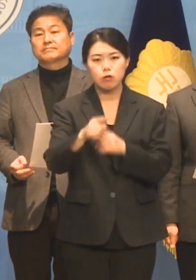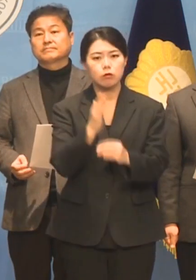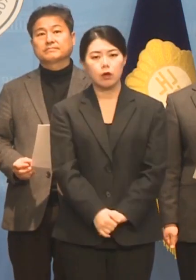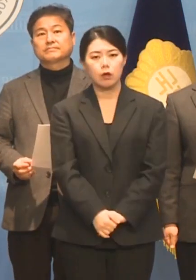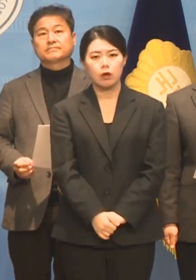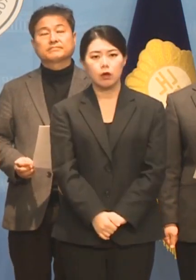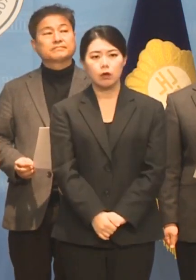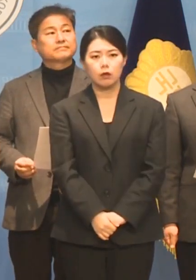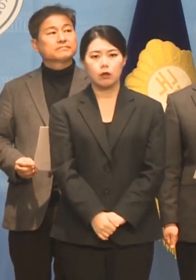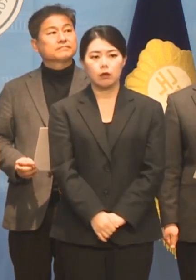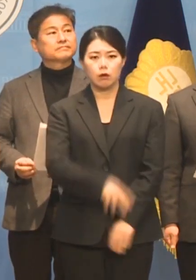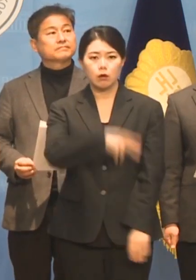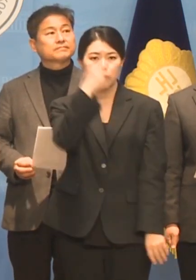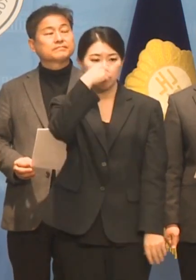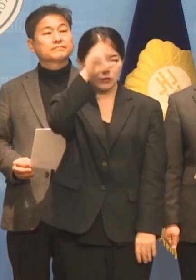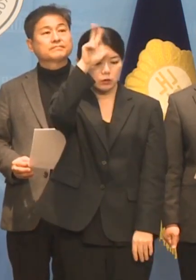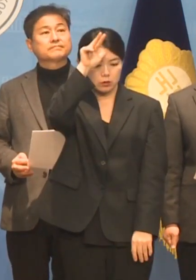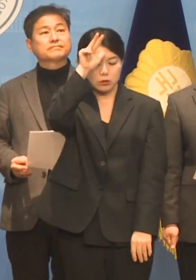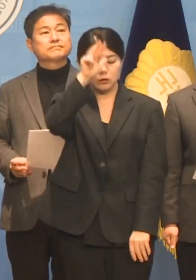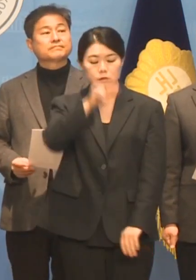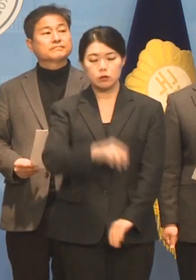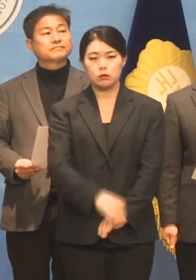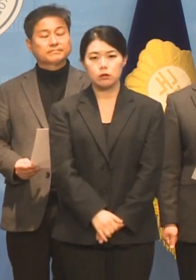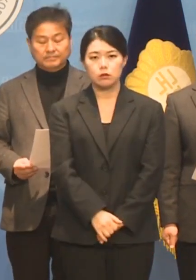있습니다. 검찰이